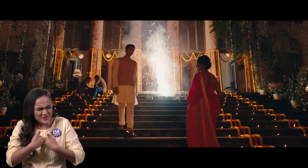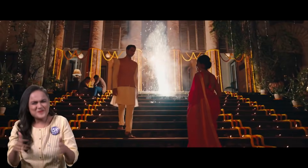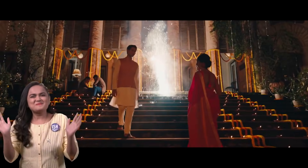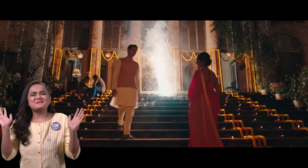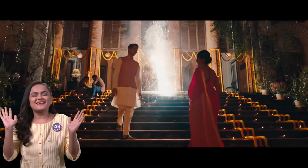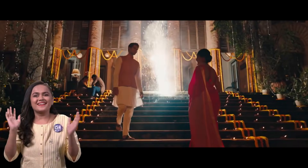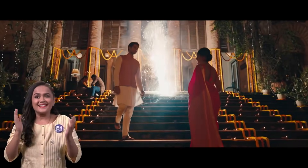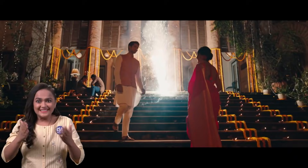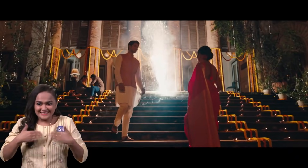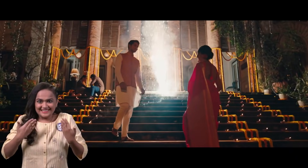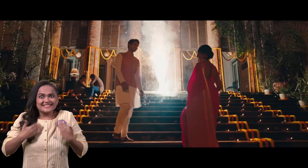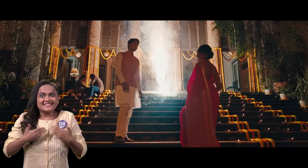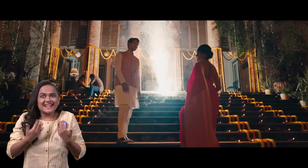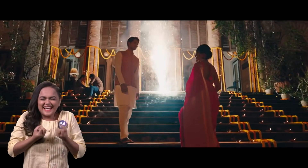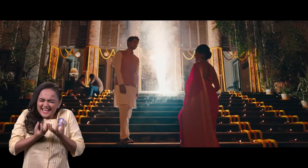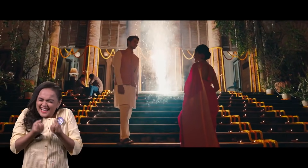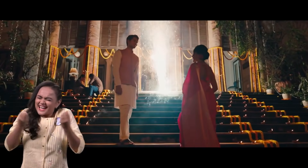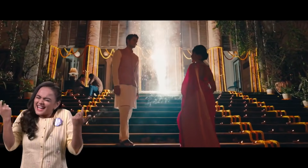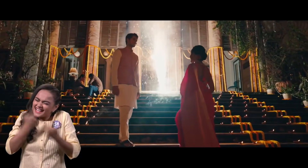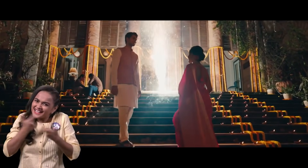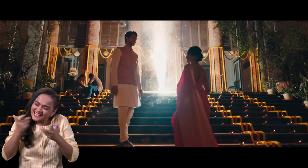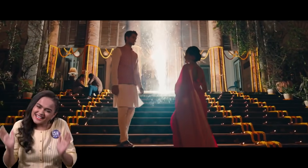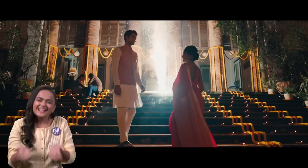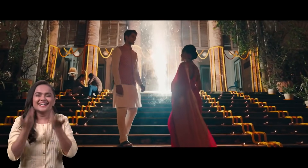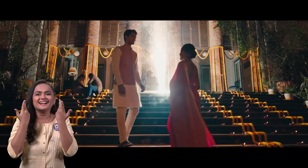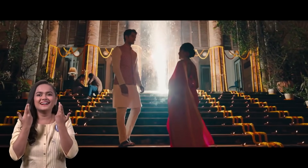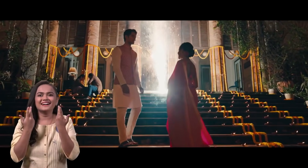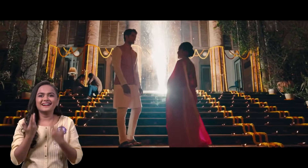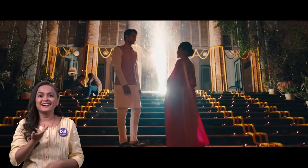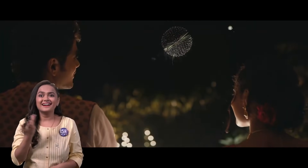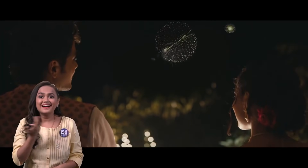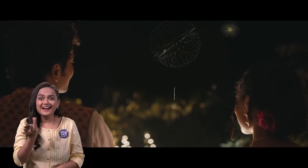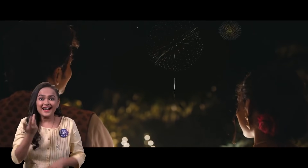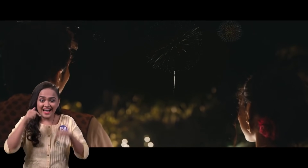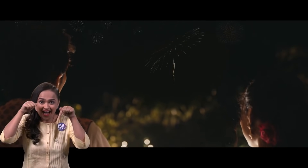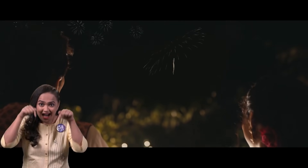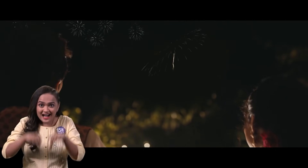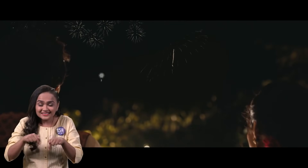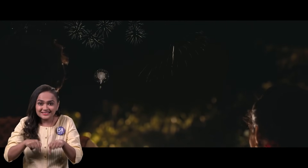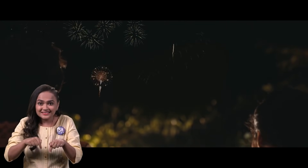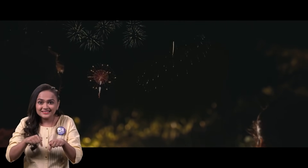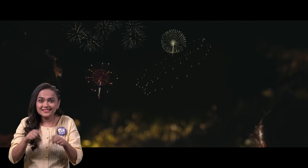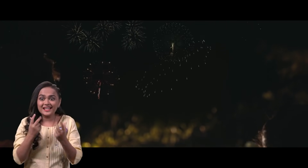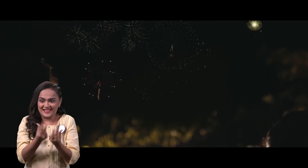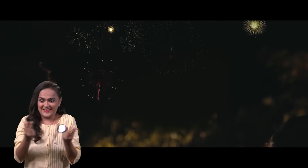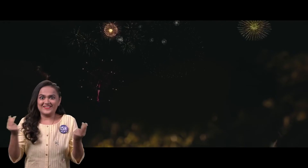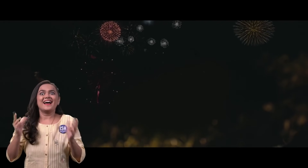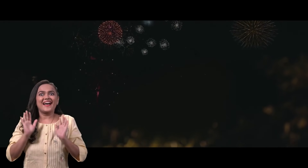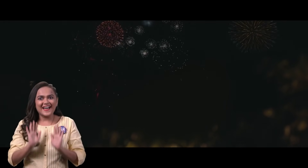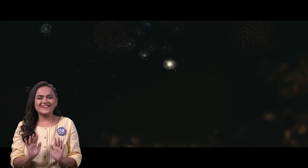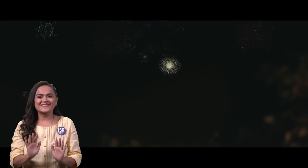खिलके खिलके खिलके लाना है आज दिवादी का बहाना है